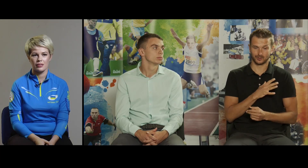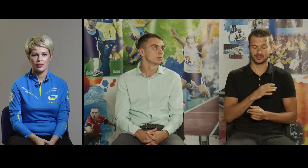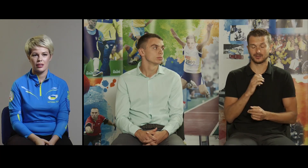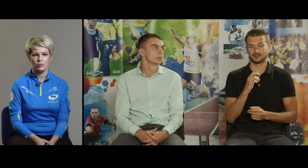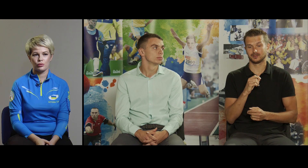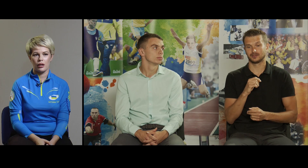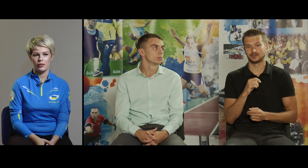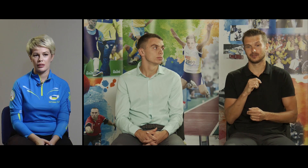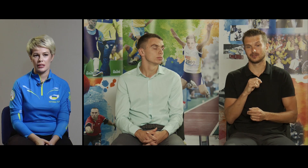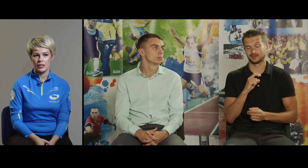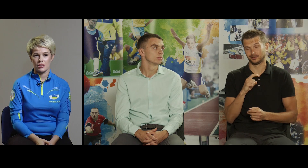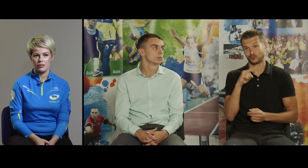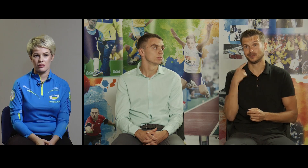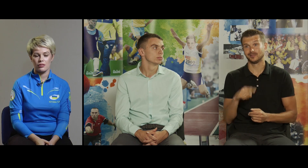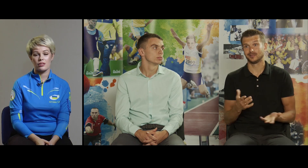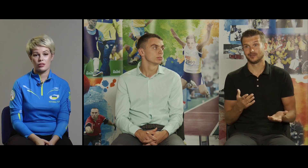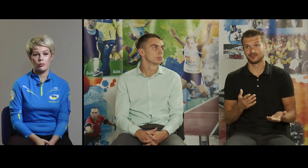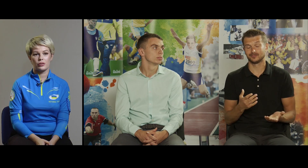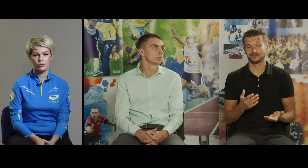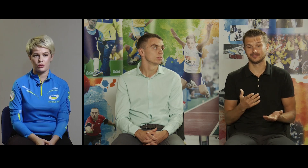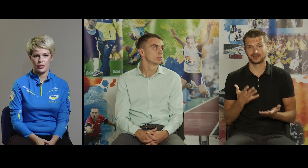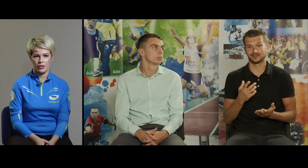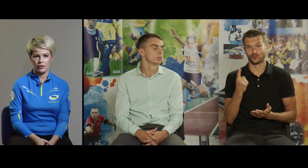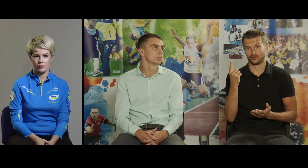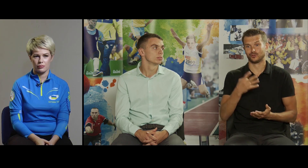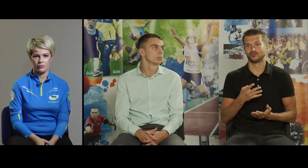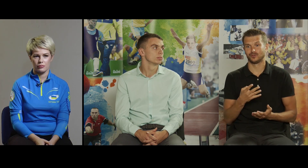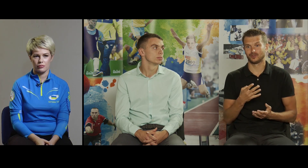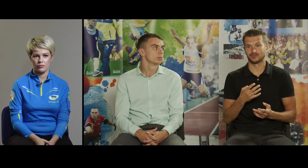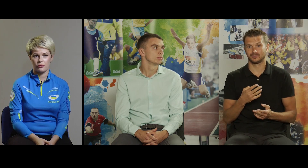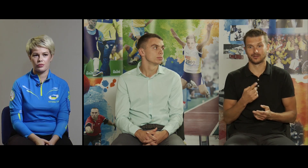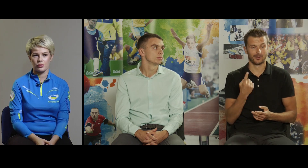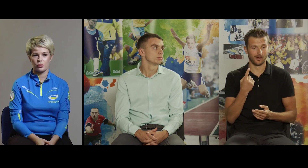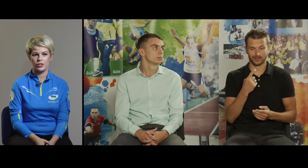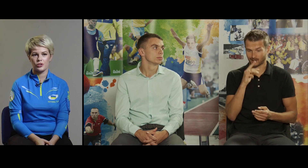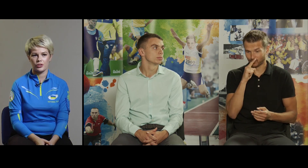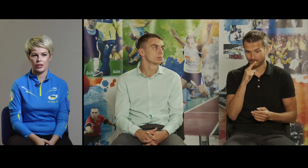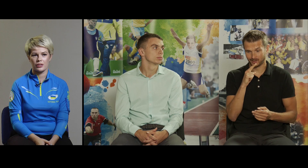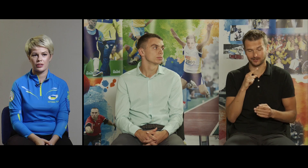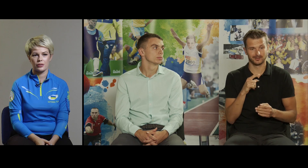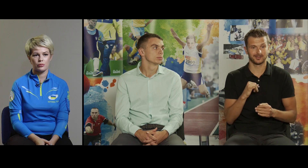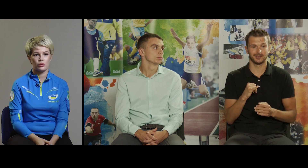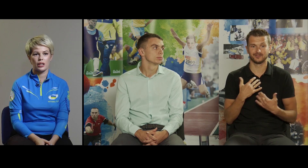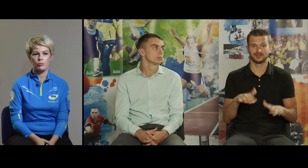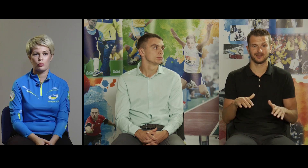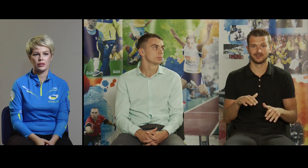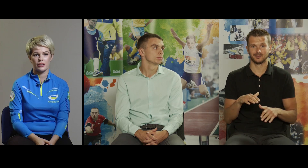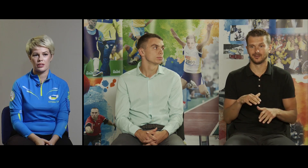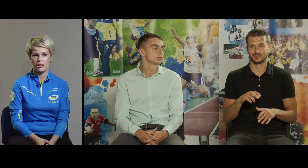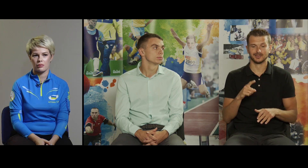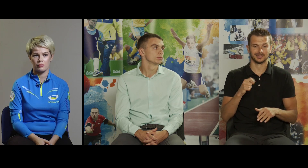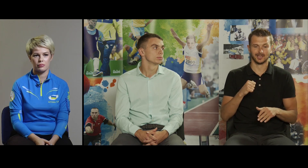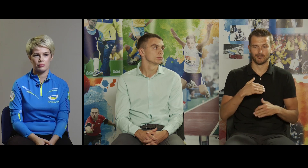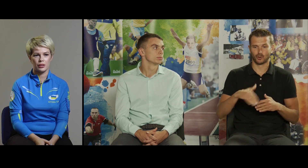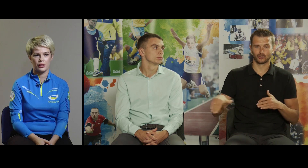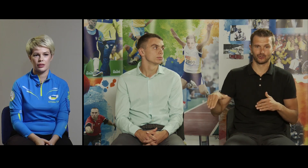гра була з командою Росії. В одній четвертій одна помилка і